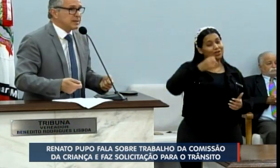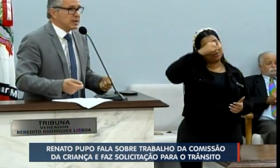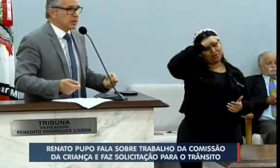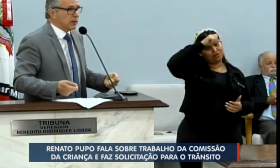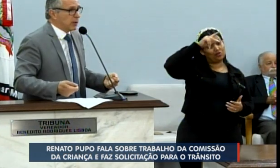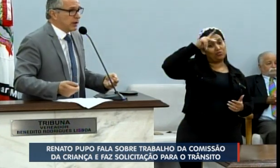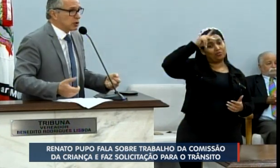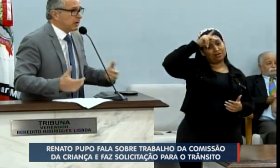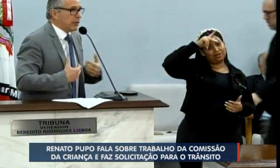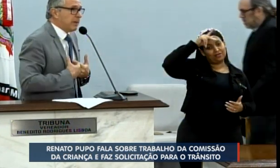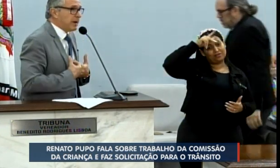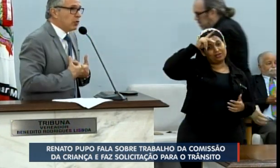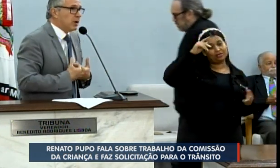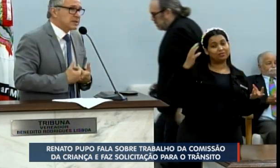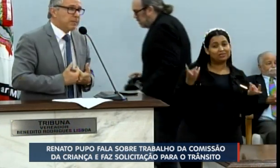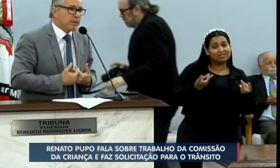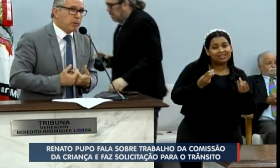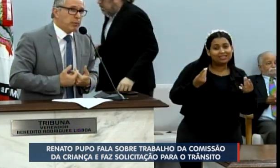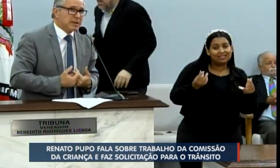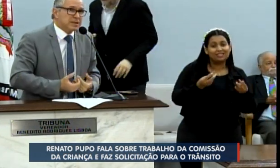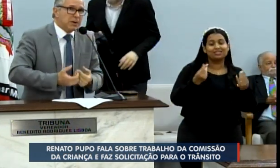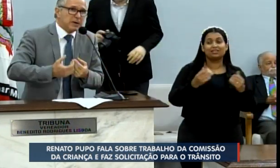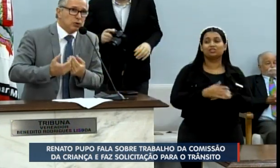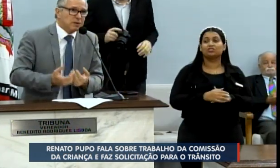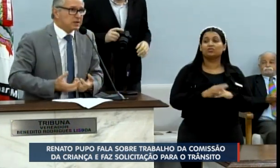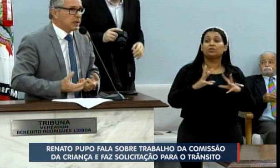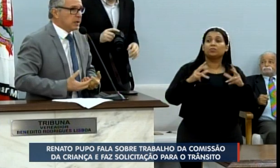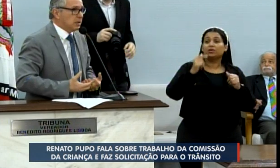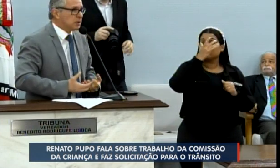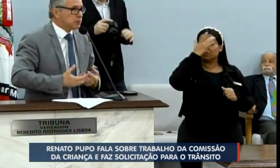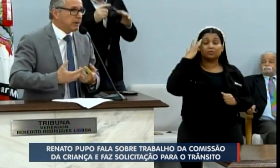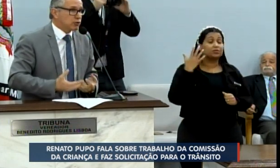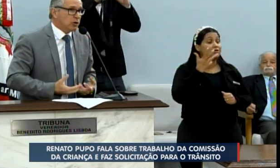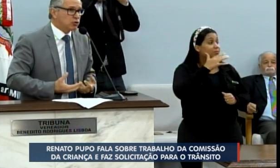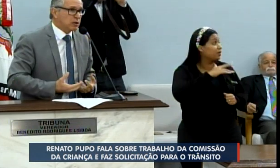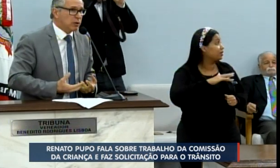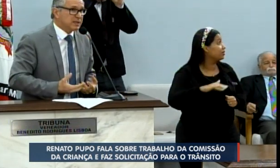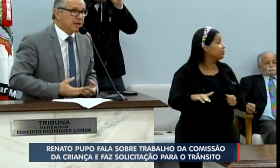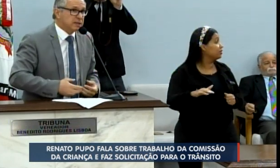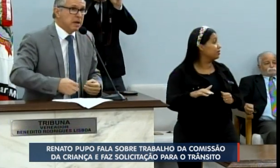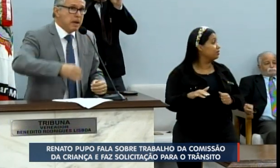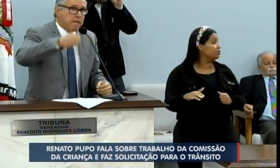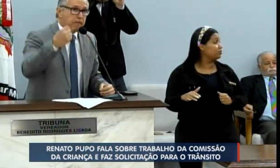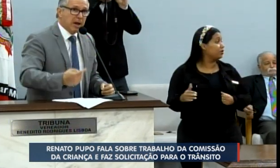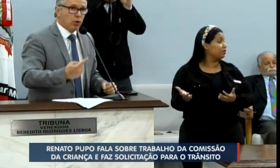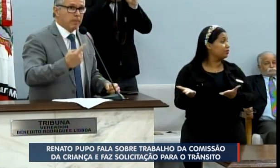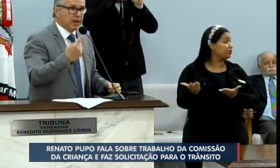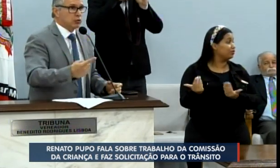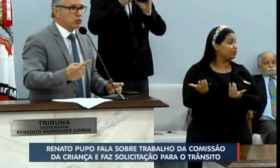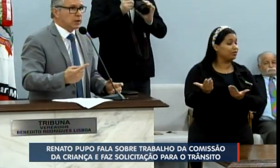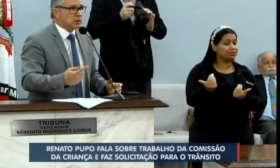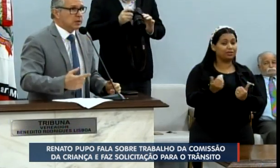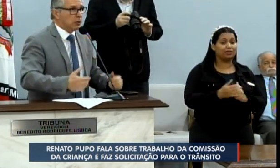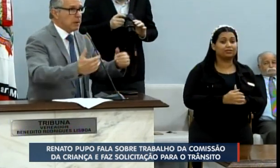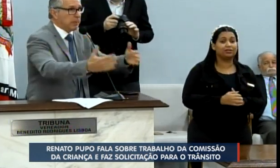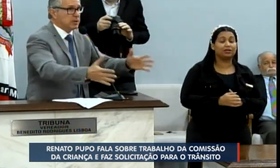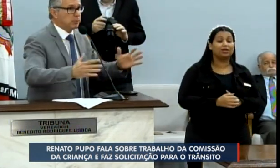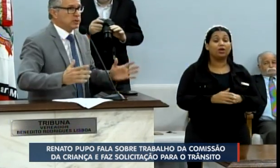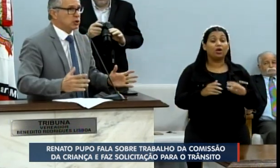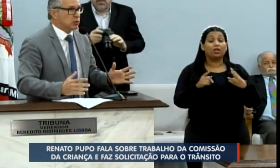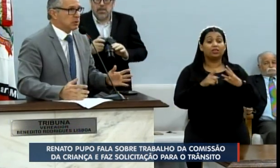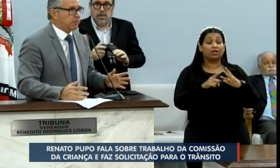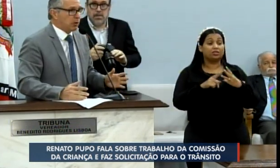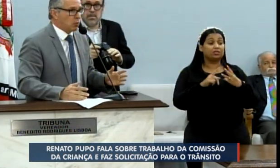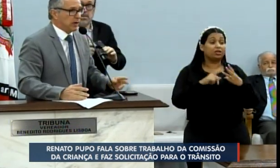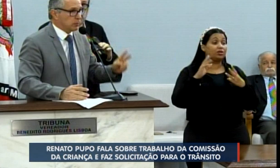tem que ser sensível a isso, porque não é para nós, é para a população, é para as nossas crianças, para os nossos adolescentes. Pelo menos o terceiro, para